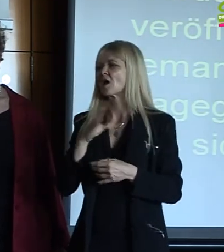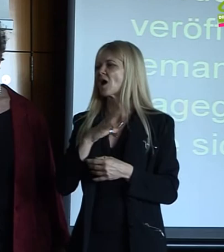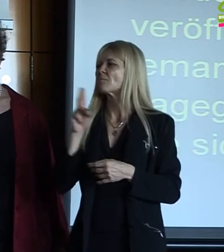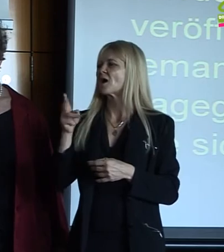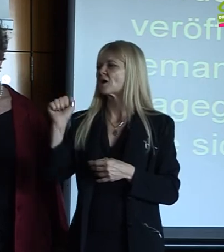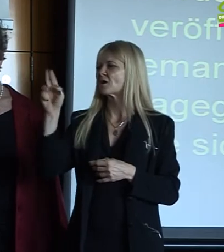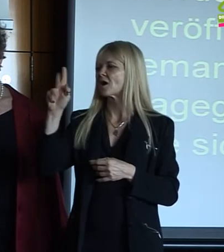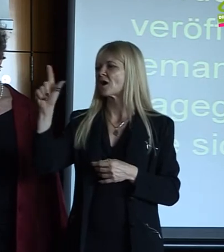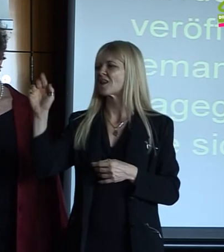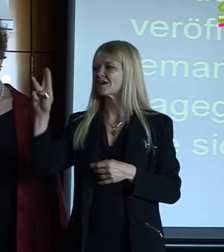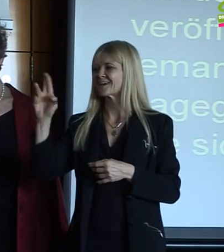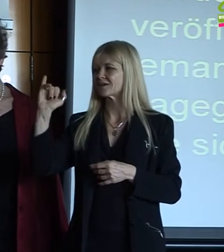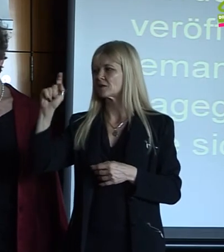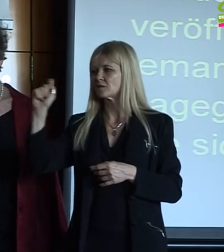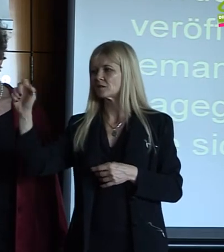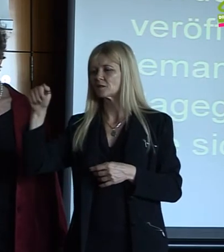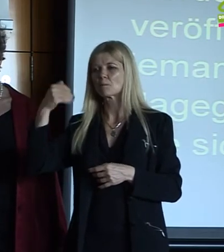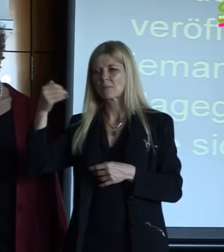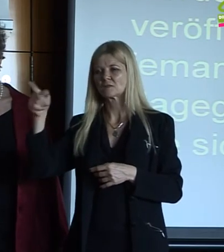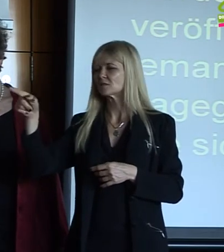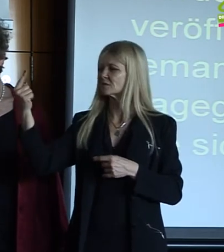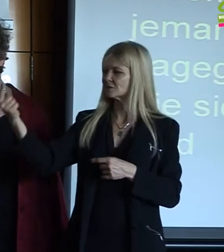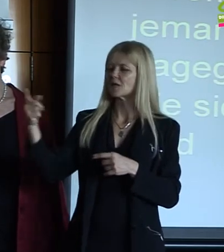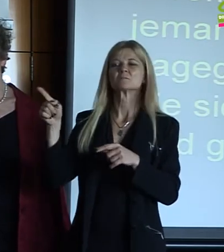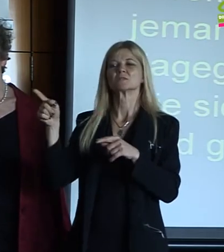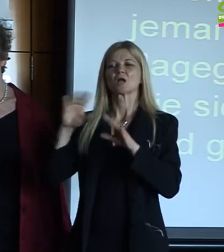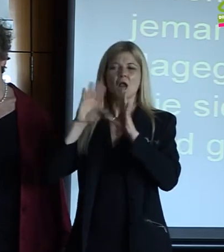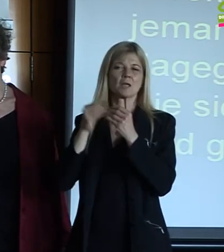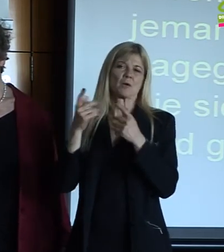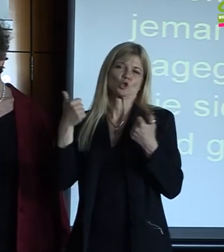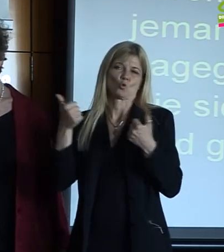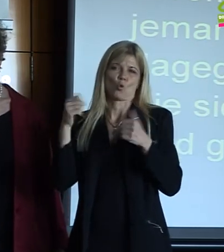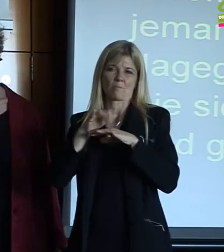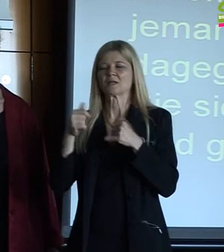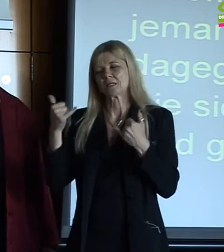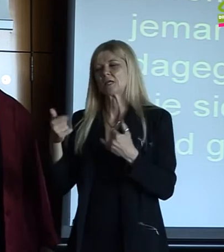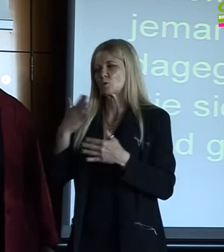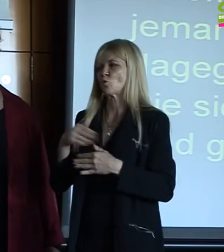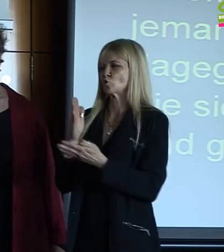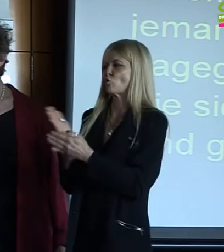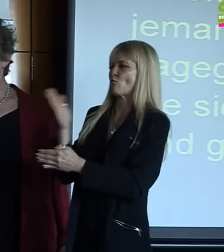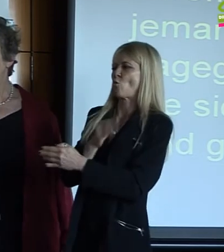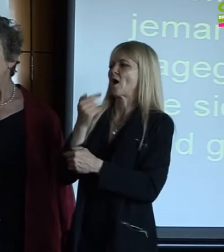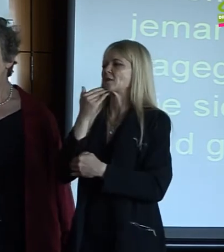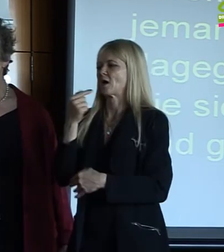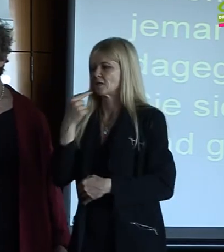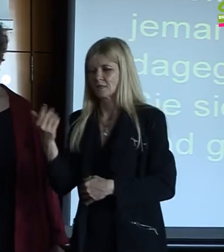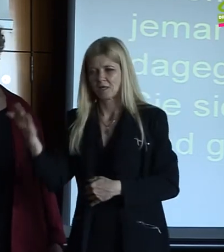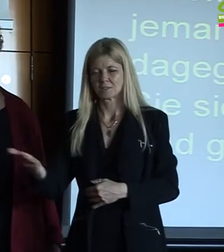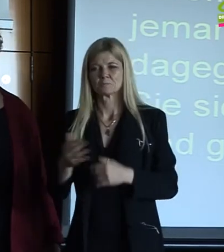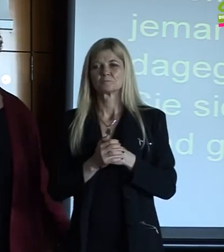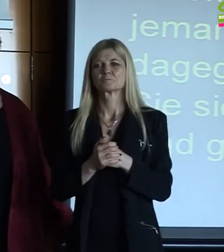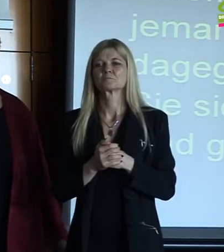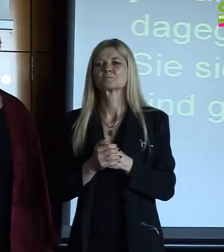uns gefilmt hat, der macht das im Allgemeinen ganz, ganz toll. Also möchte ich mich schon jetzt bedanken, Karl. Und